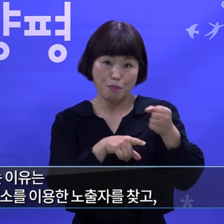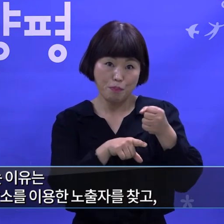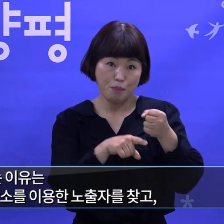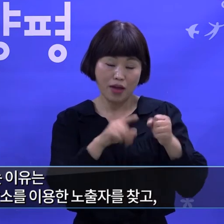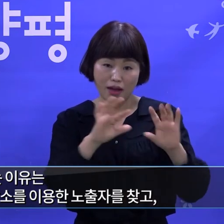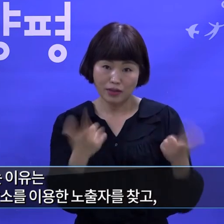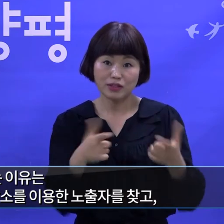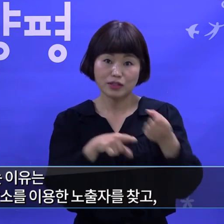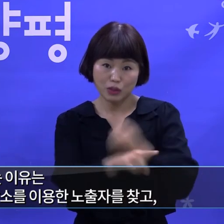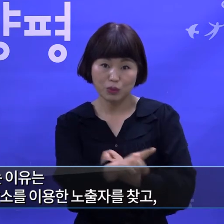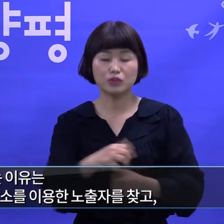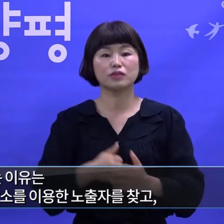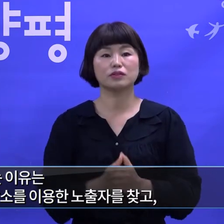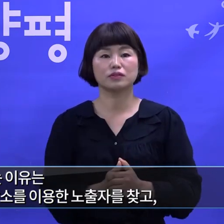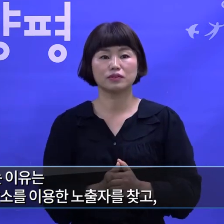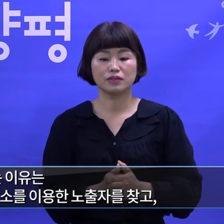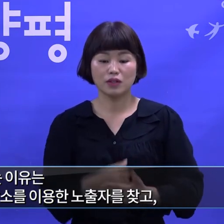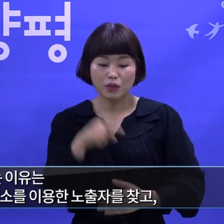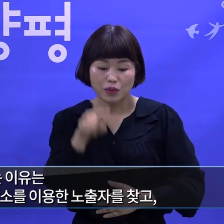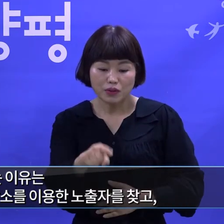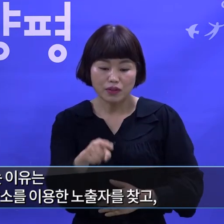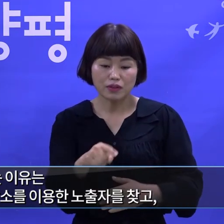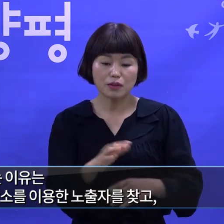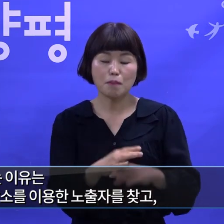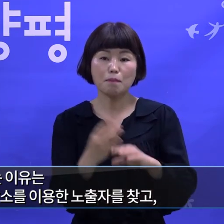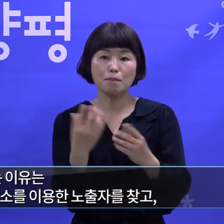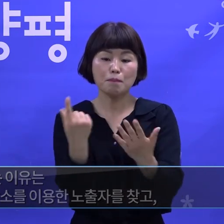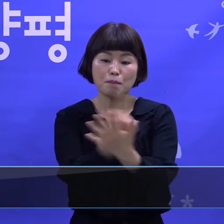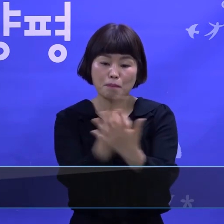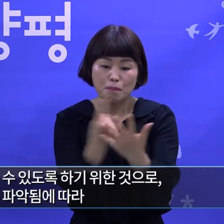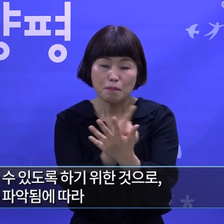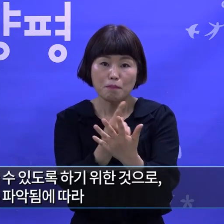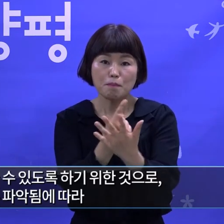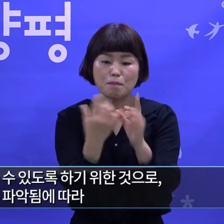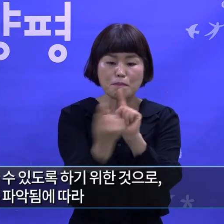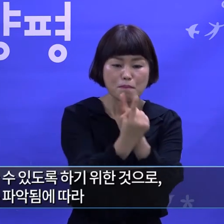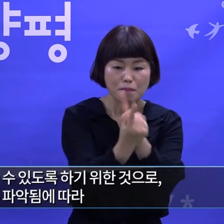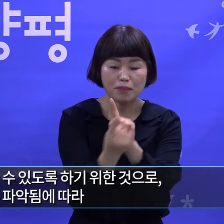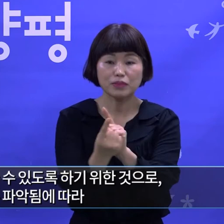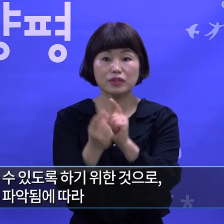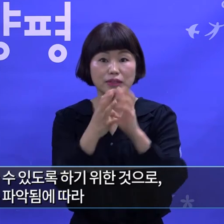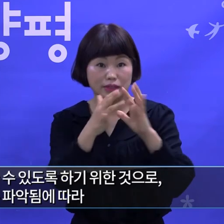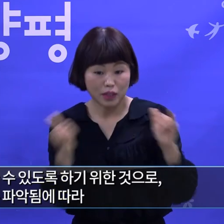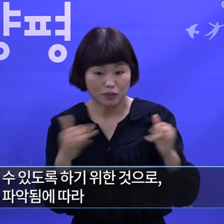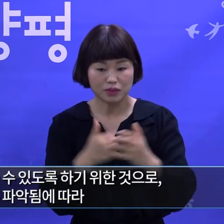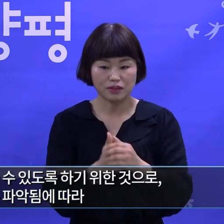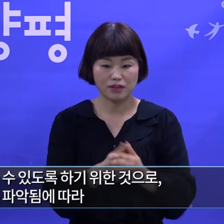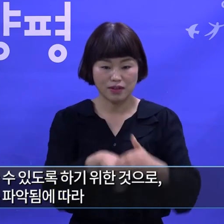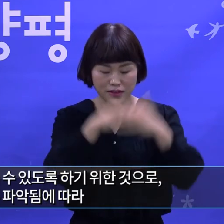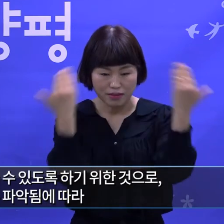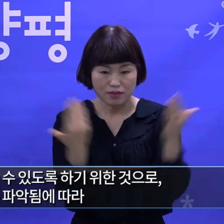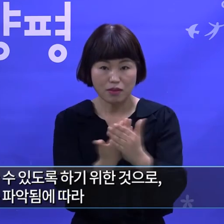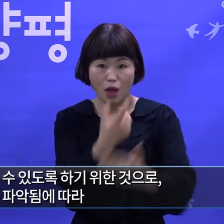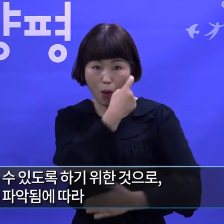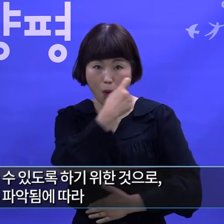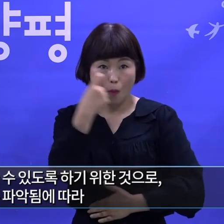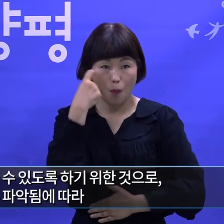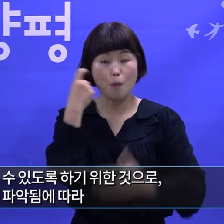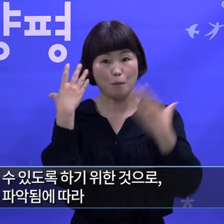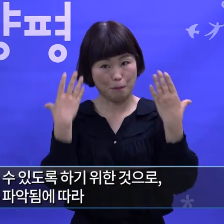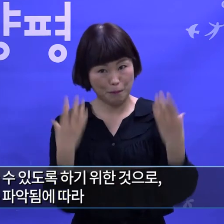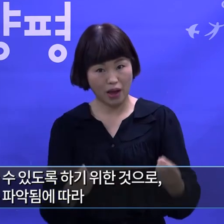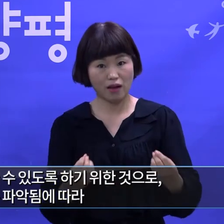방문한 장소를 이용한 노출자를 찾고 그 장소를 방문한 이들이